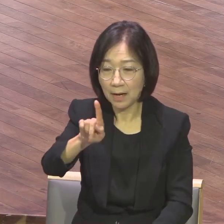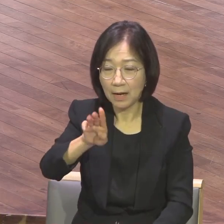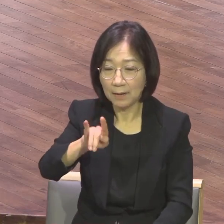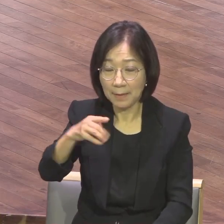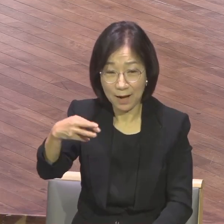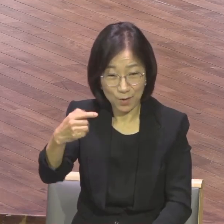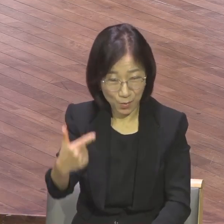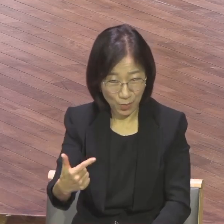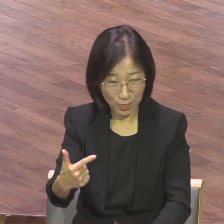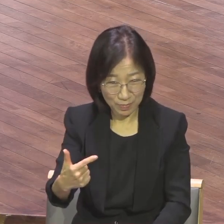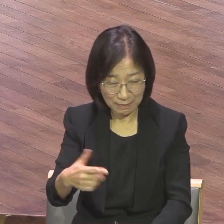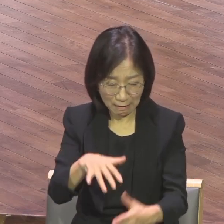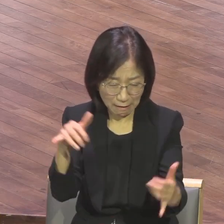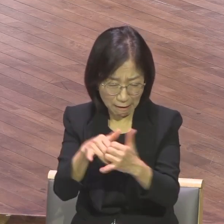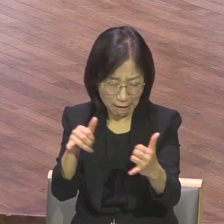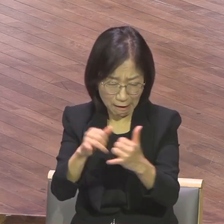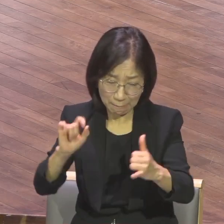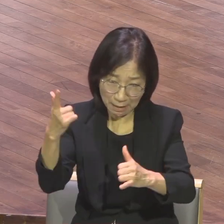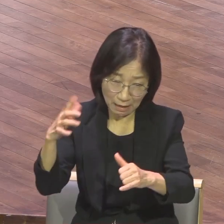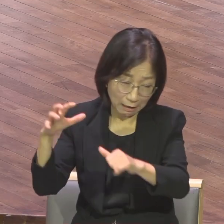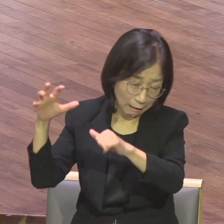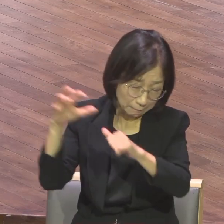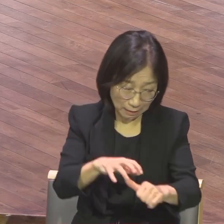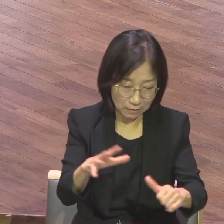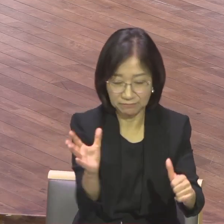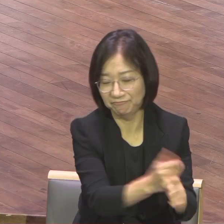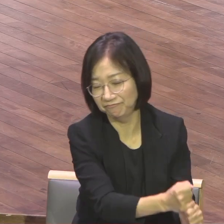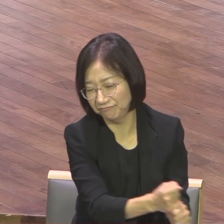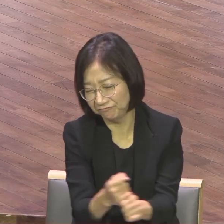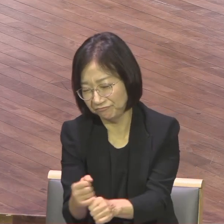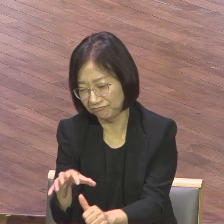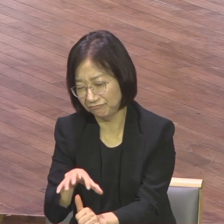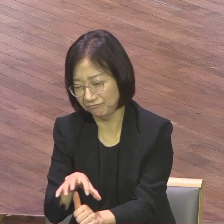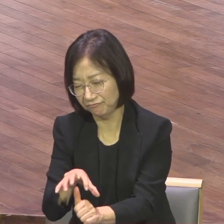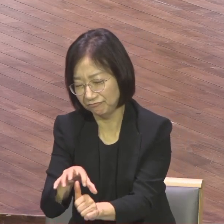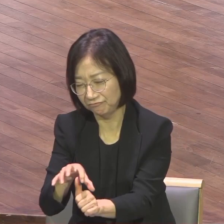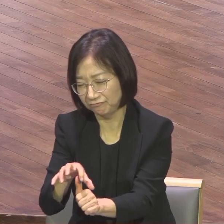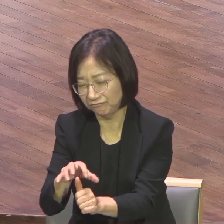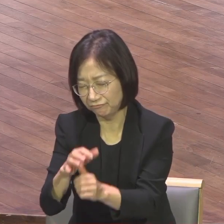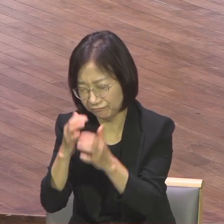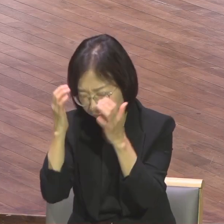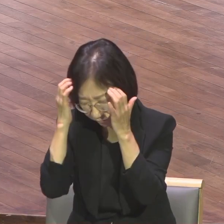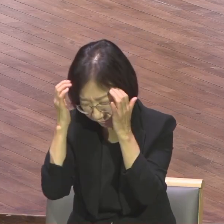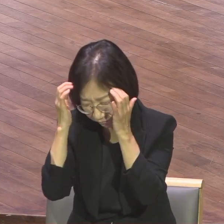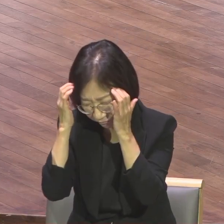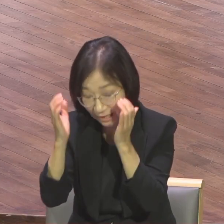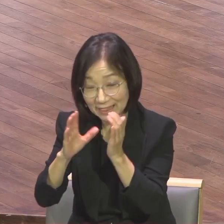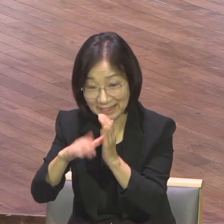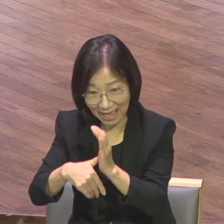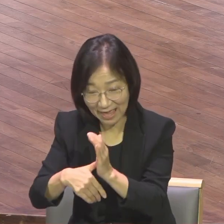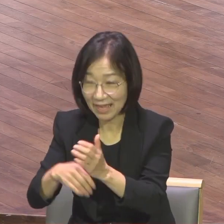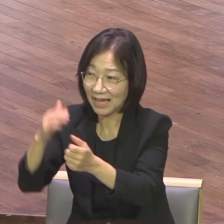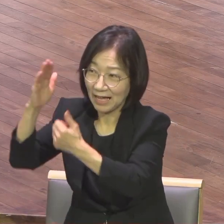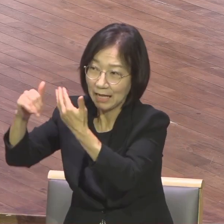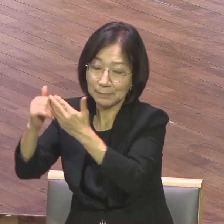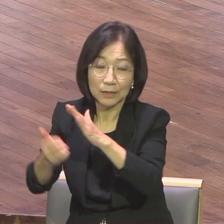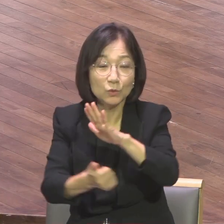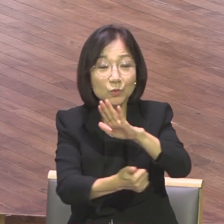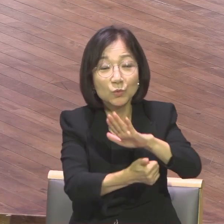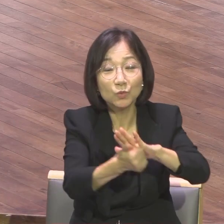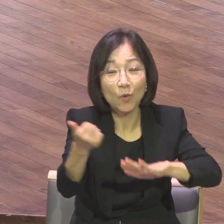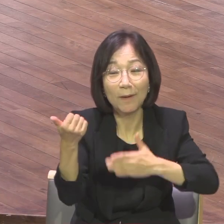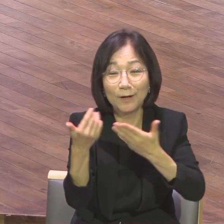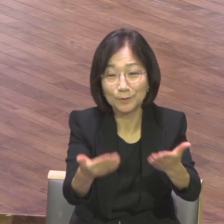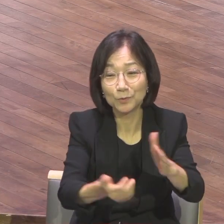빠진 이스라엘 백성들에게 참 소망을 심어주는 생명수 환상을 그렇게 선지자 에스겔에게 보여준 것입니다.